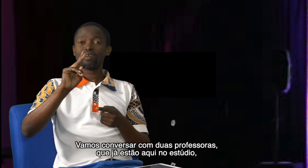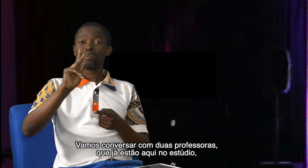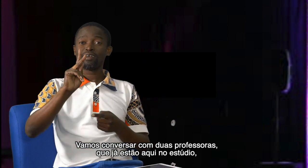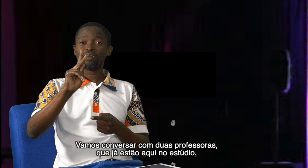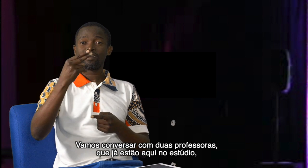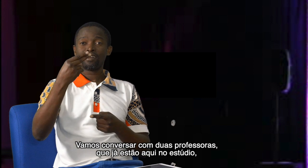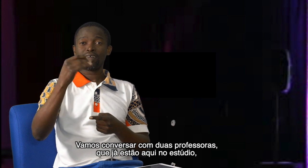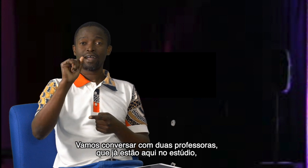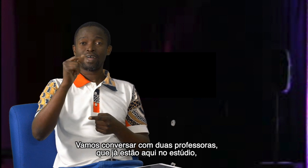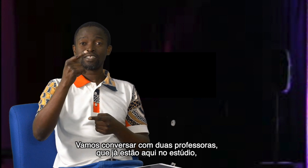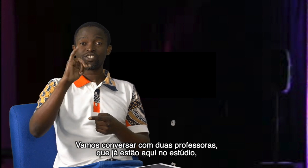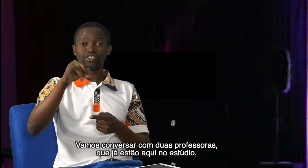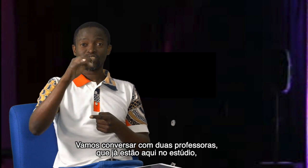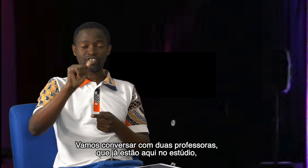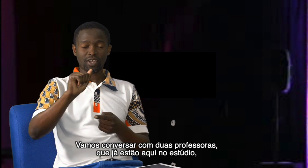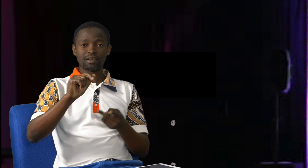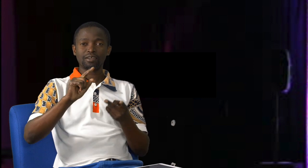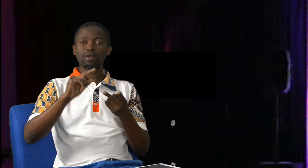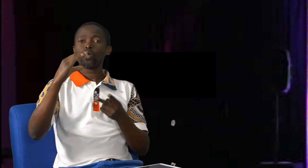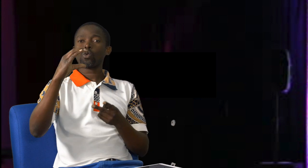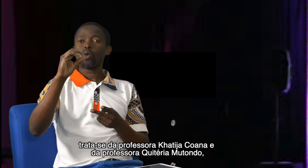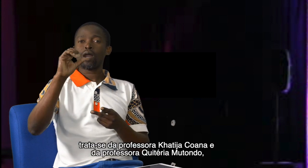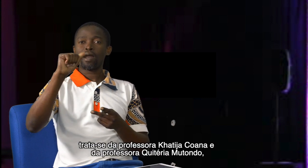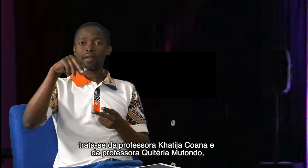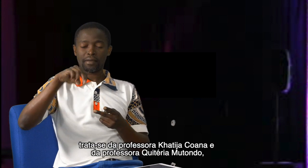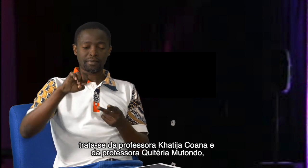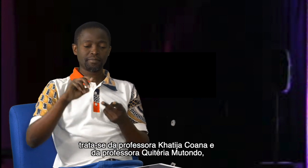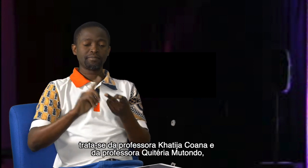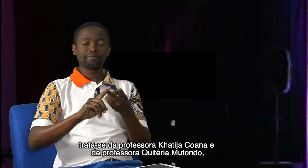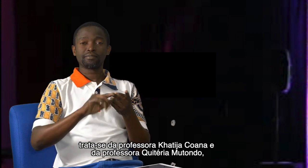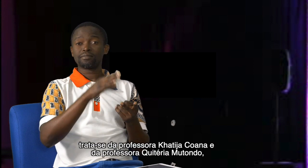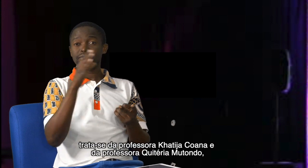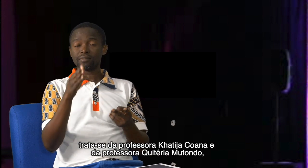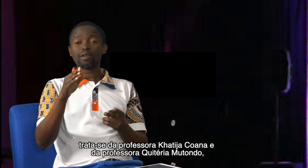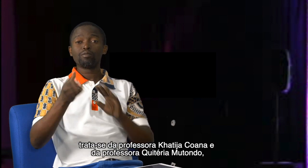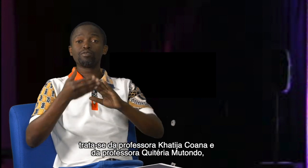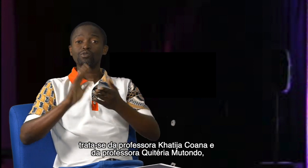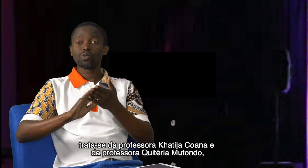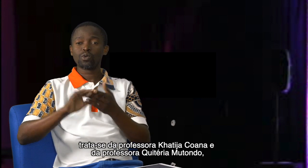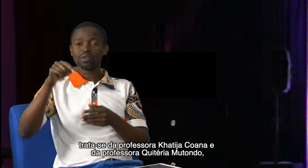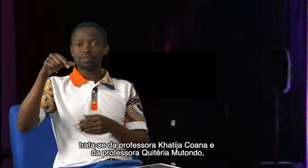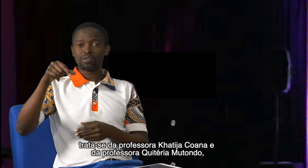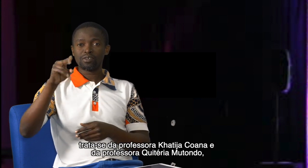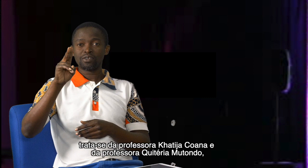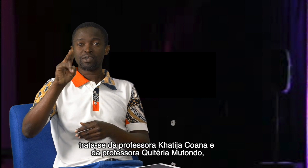no estúdio, que é a professora Khadija Kouana e a professora Quitéria Mutondo.